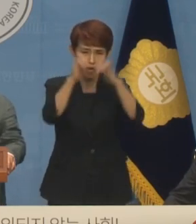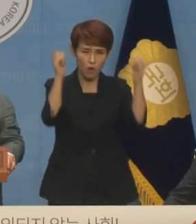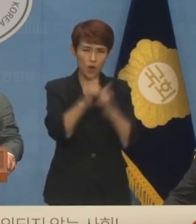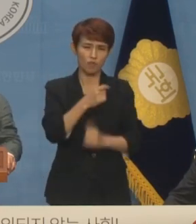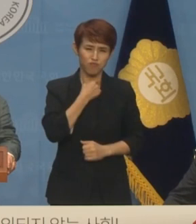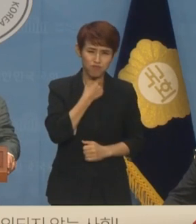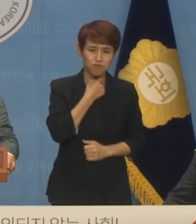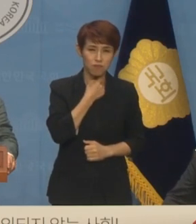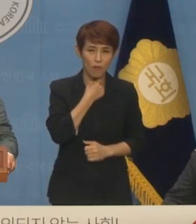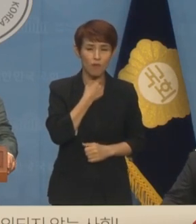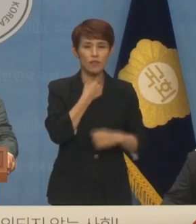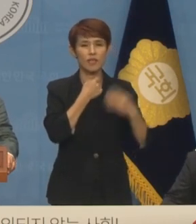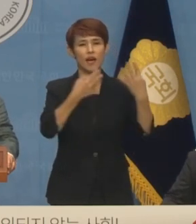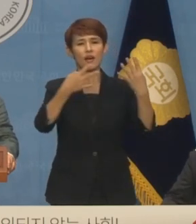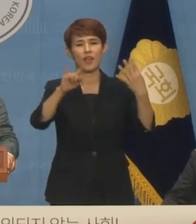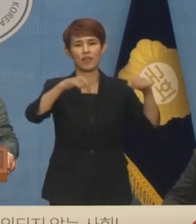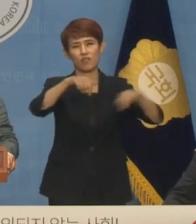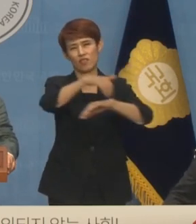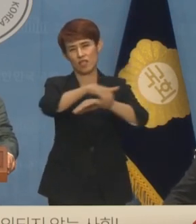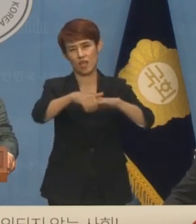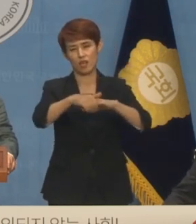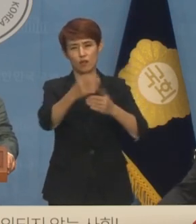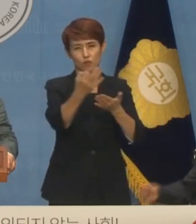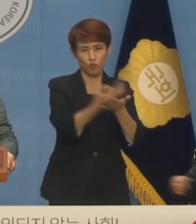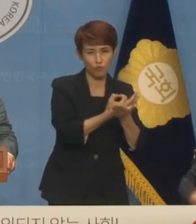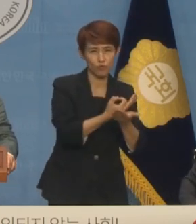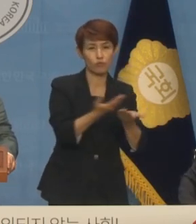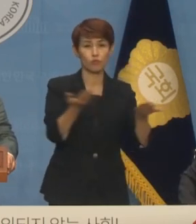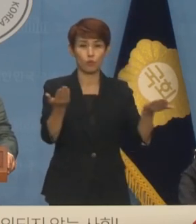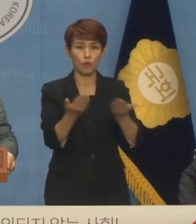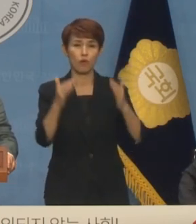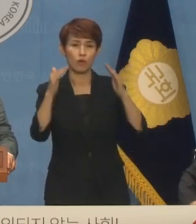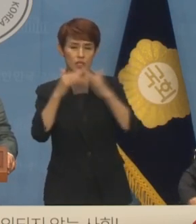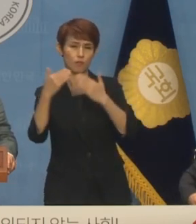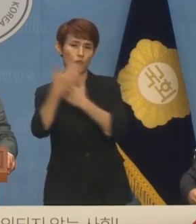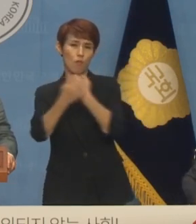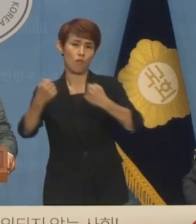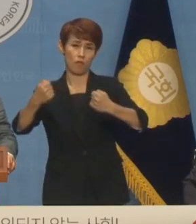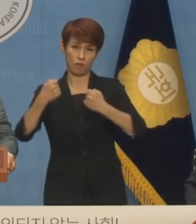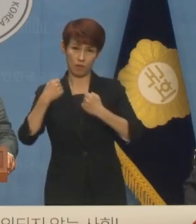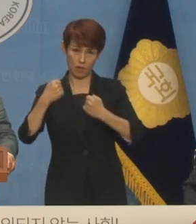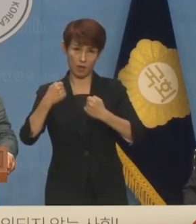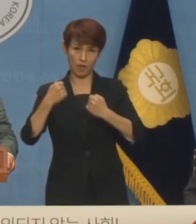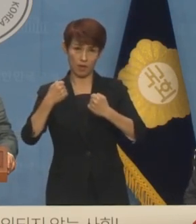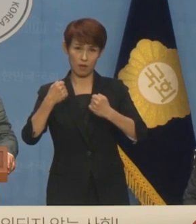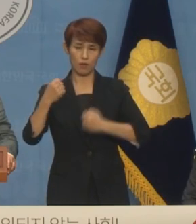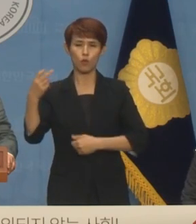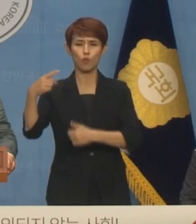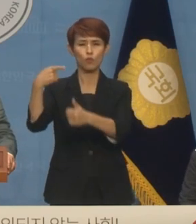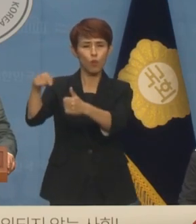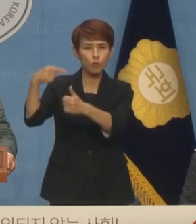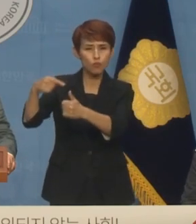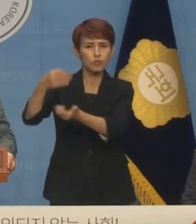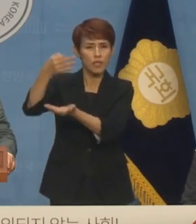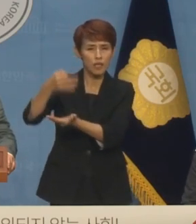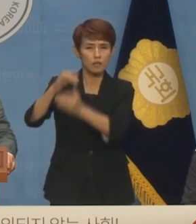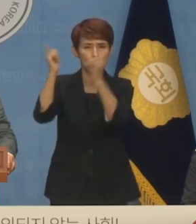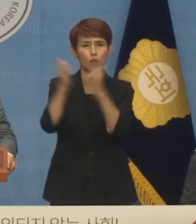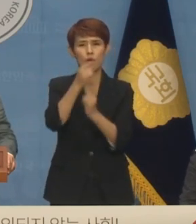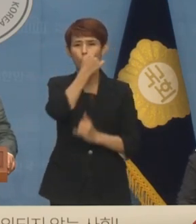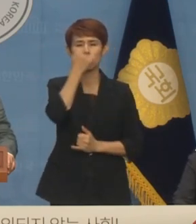높은 4대 정책이죠. 소득, 노동, 주거, 건강뿐만 아니라 교육, 자산, 사회보장